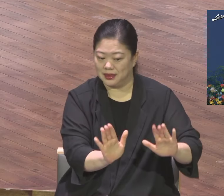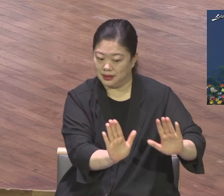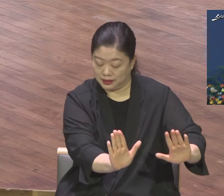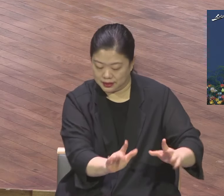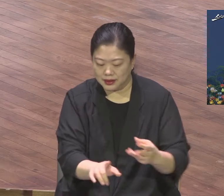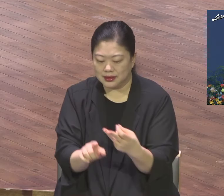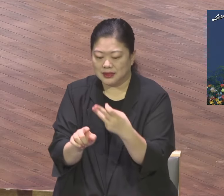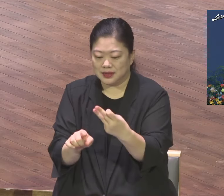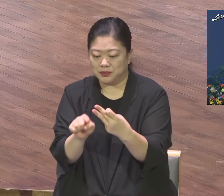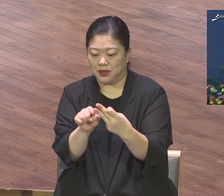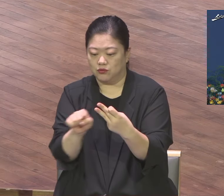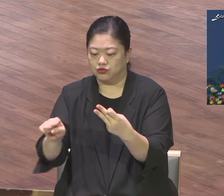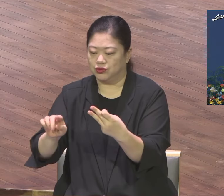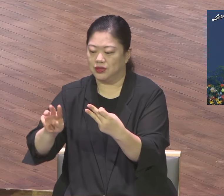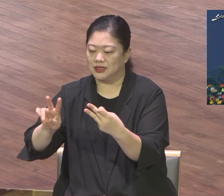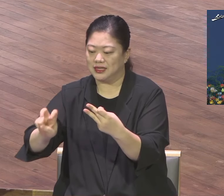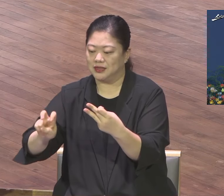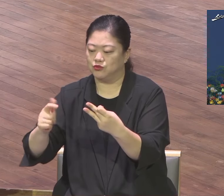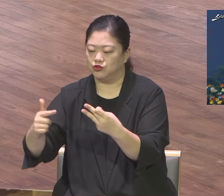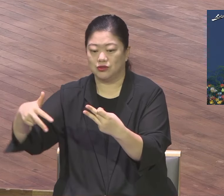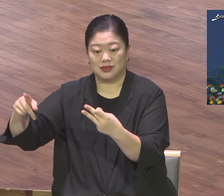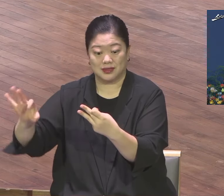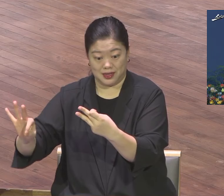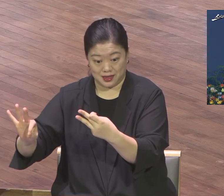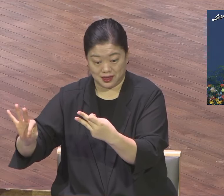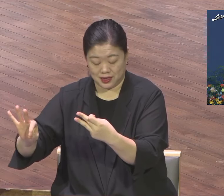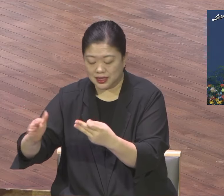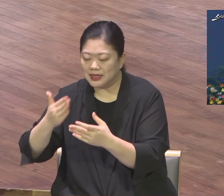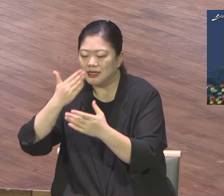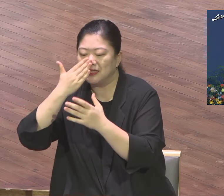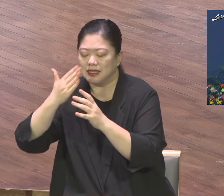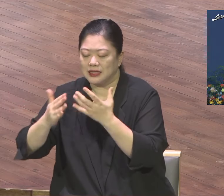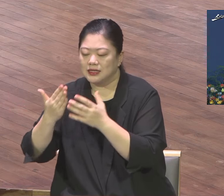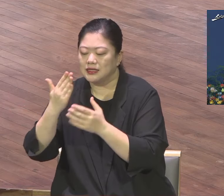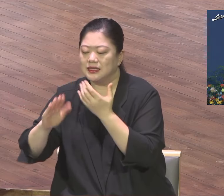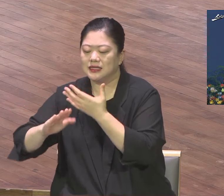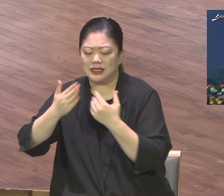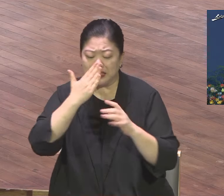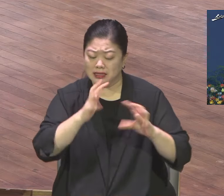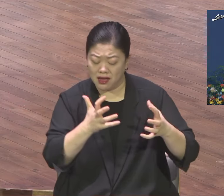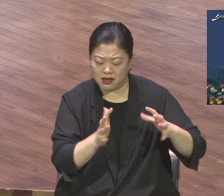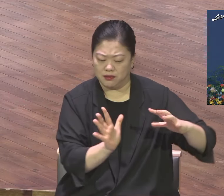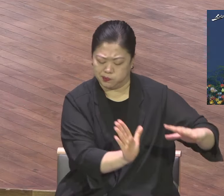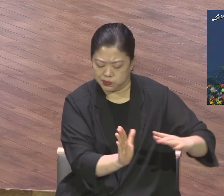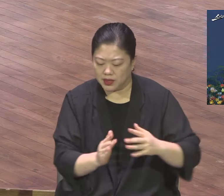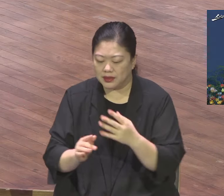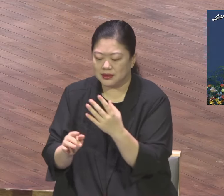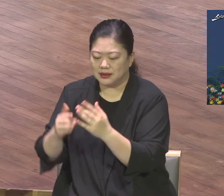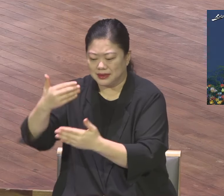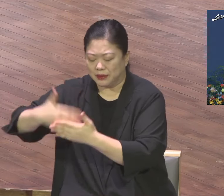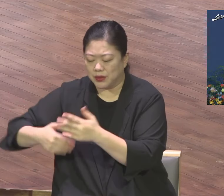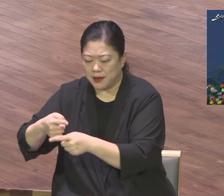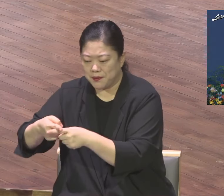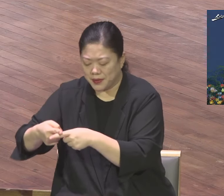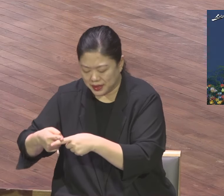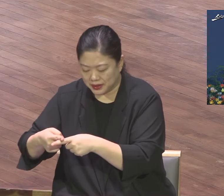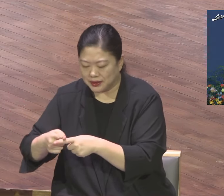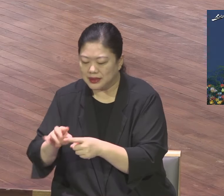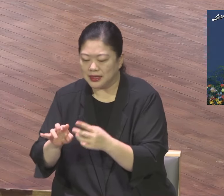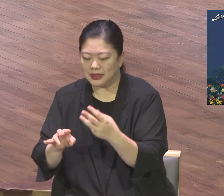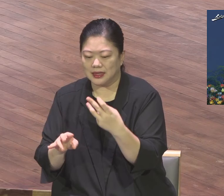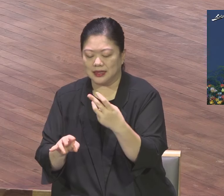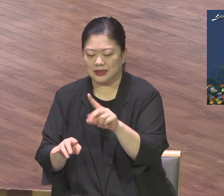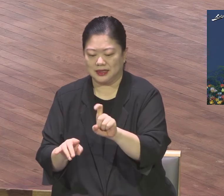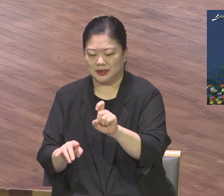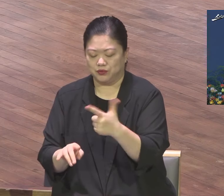23장은요 이스라엘 주변의 이제 이방 민족들에 대한 심판 메시지입니다. 이어지는